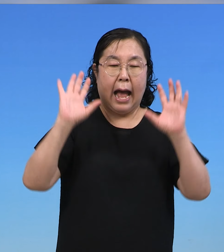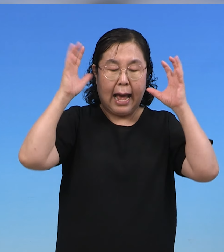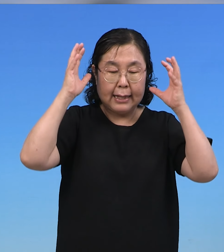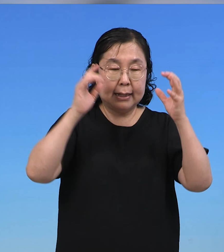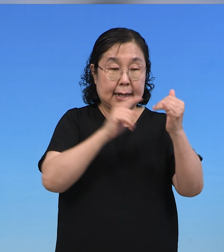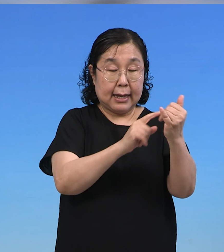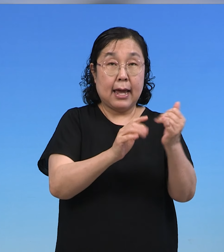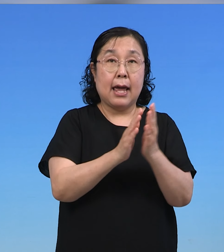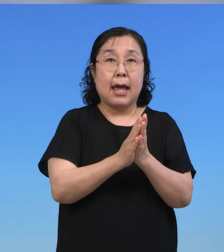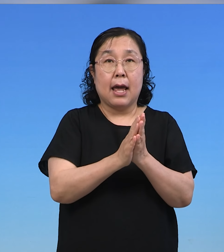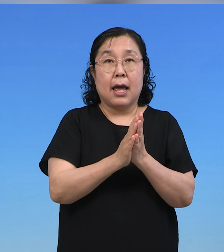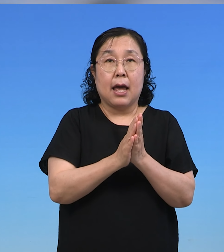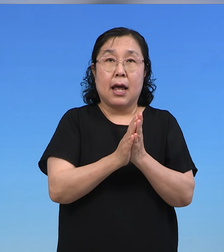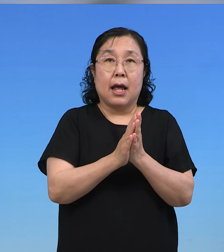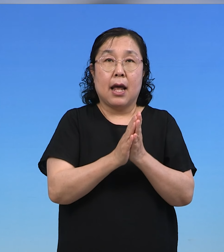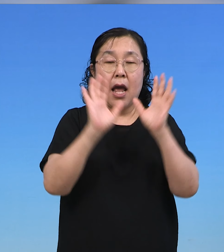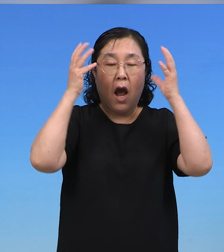얻겠냐고.